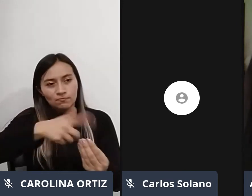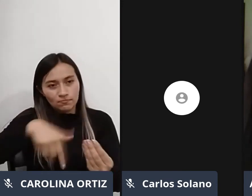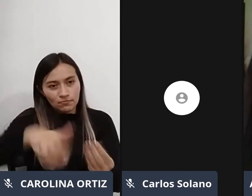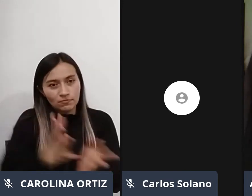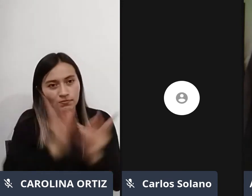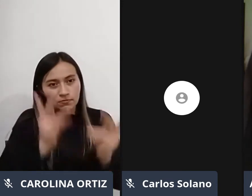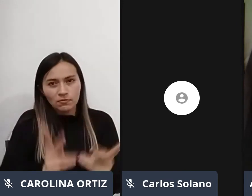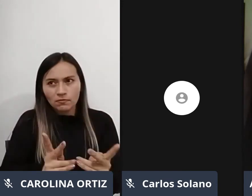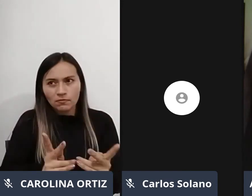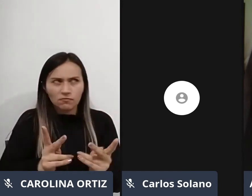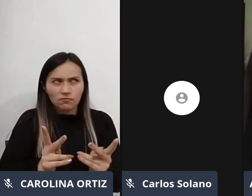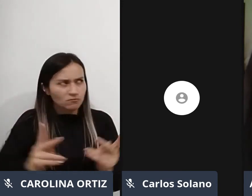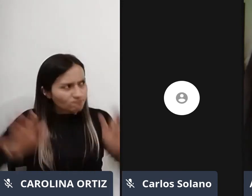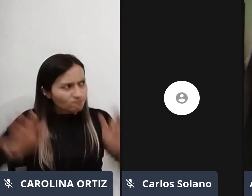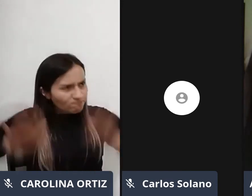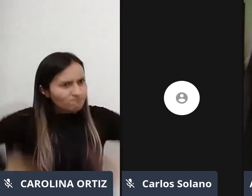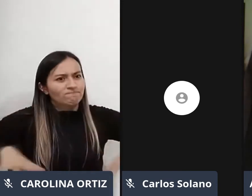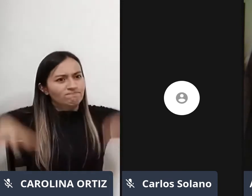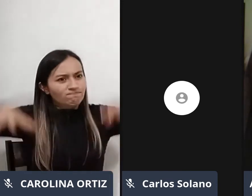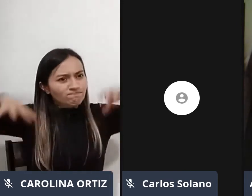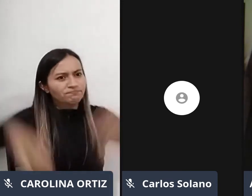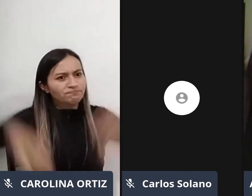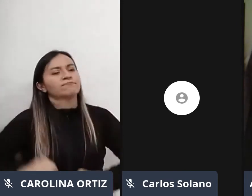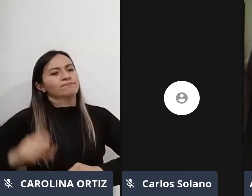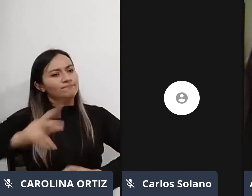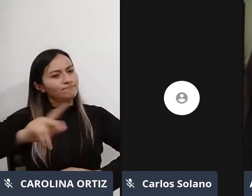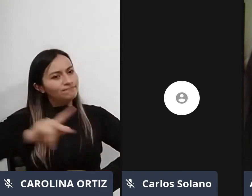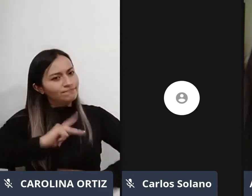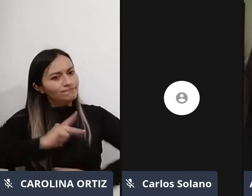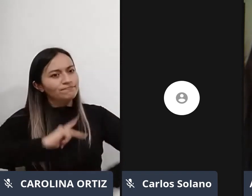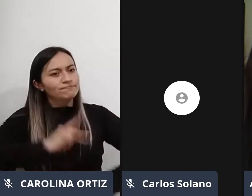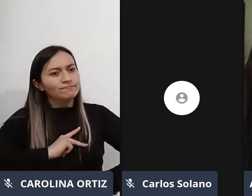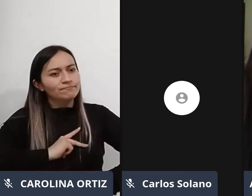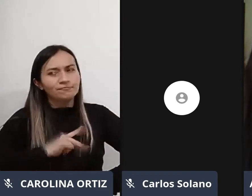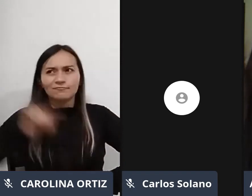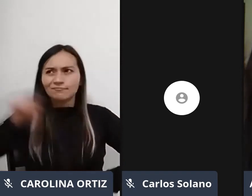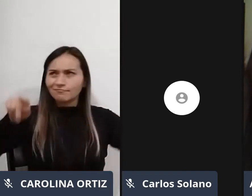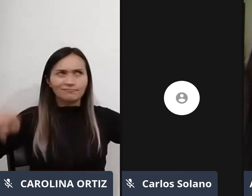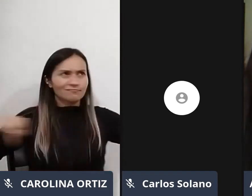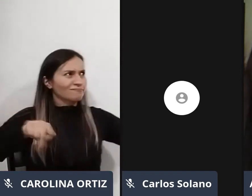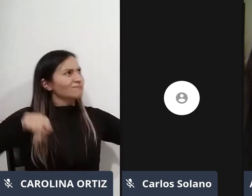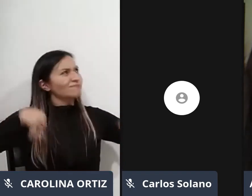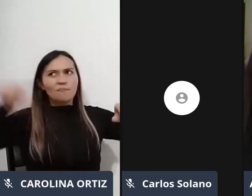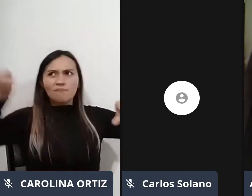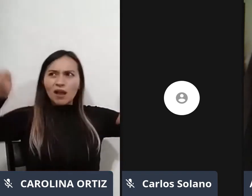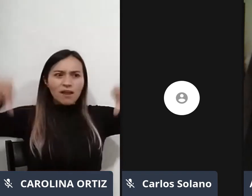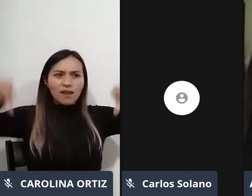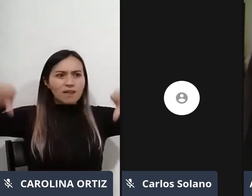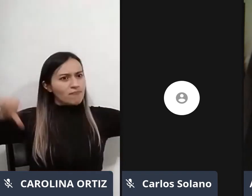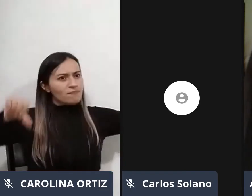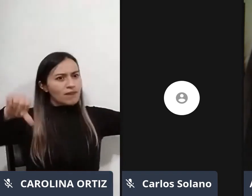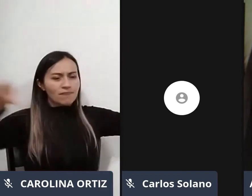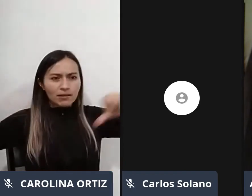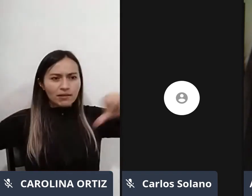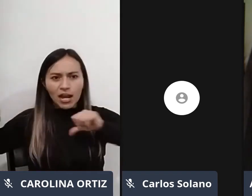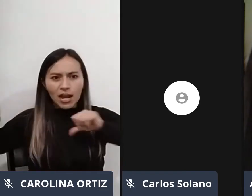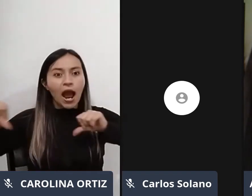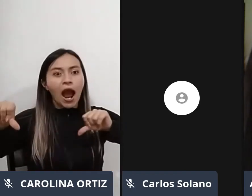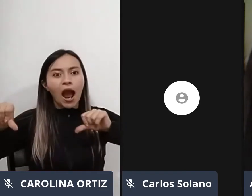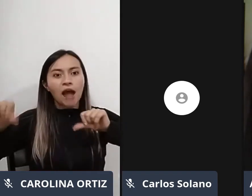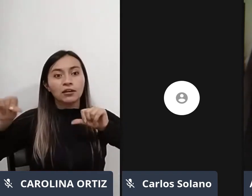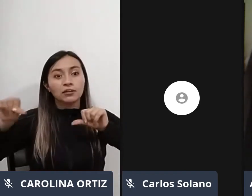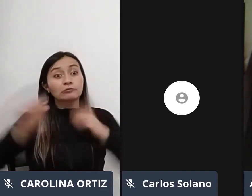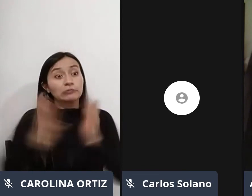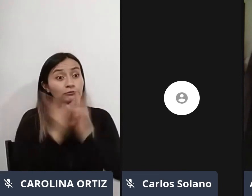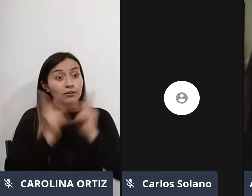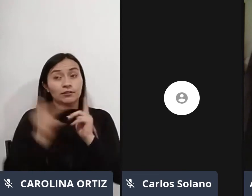muchas cosas dentro de la escuela que no operan como ellos quisieran, y entonces empiezan a tener reflexiones más profundas